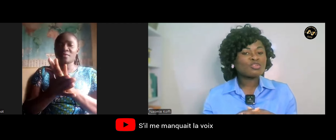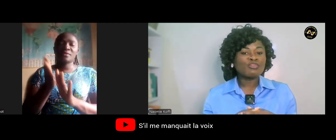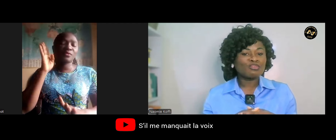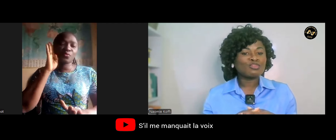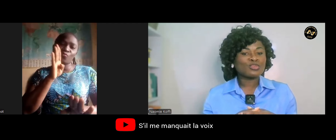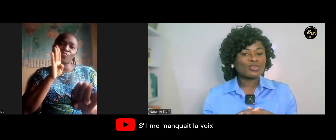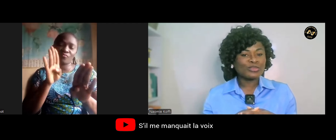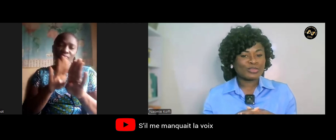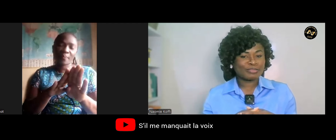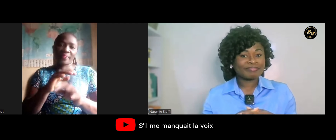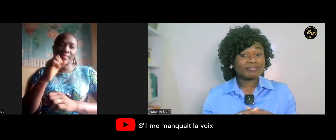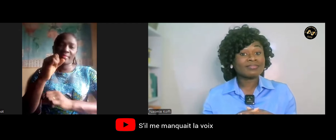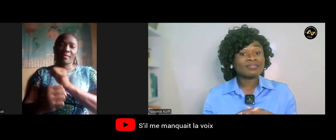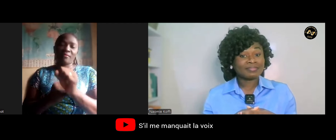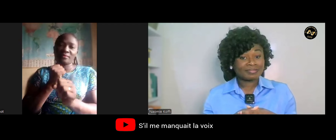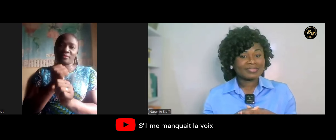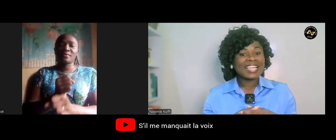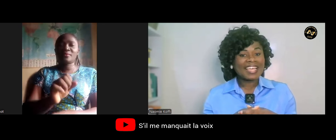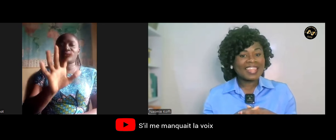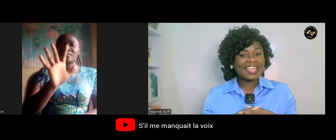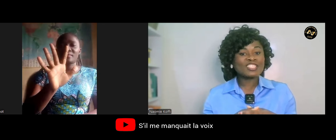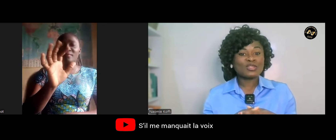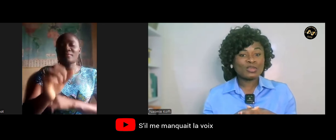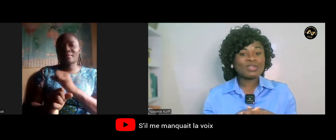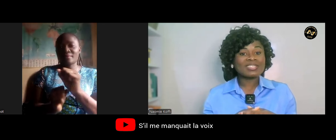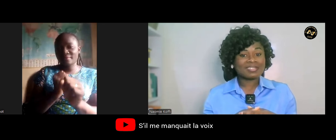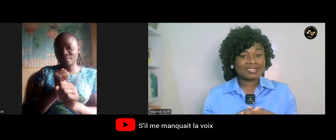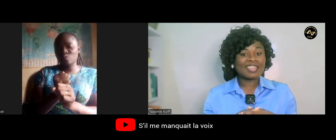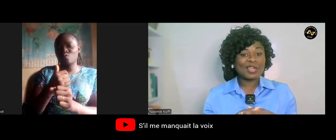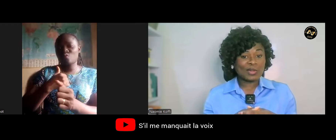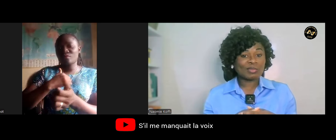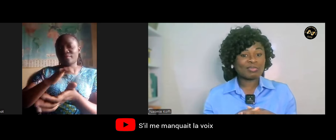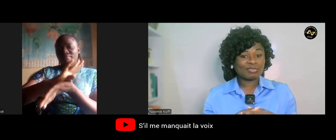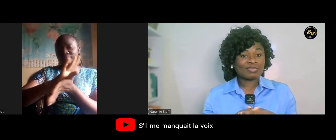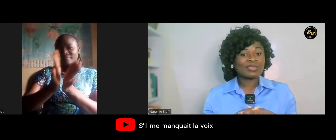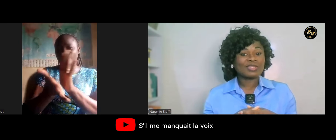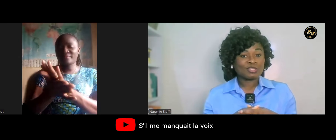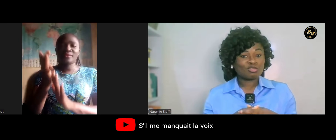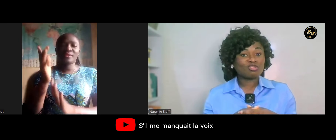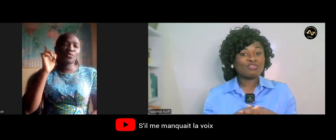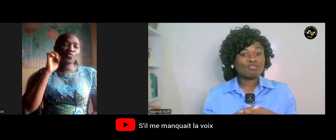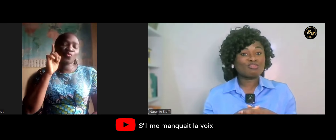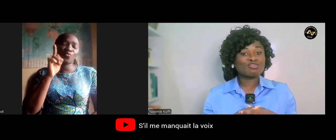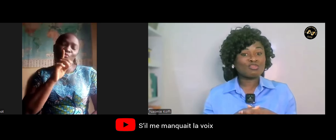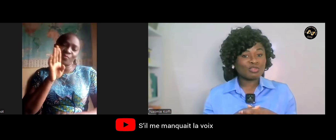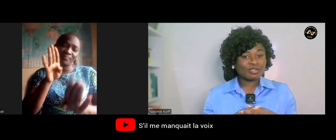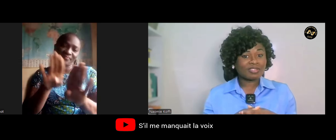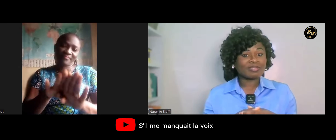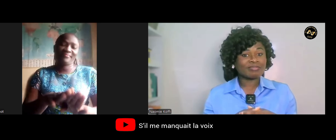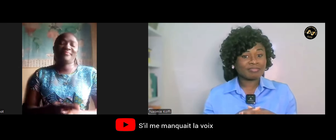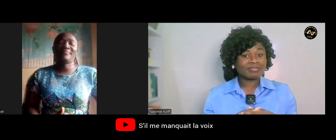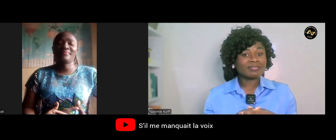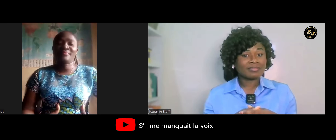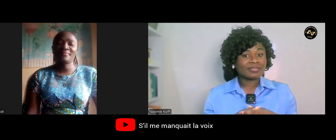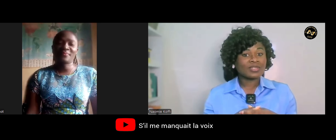je suis devenue sourde à l'âge de 5 ans. Je suis devenue